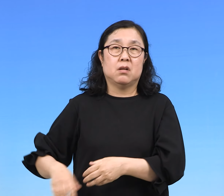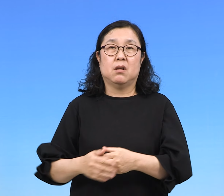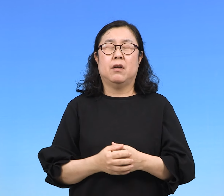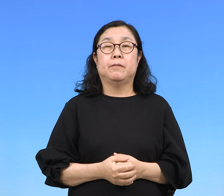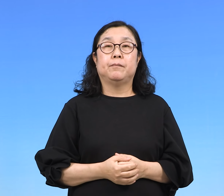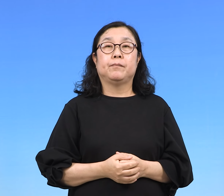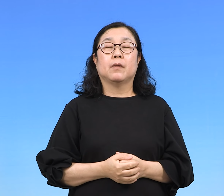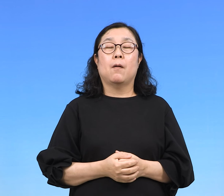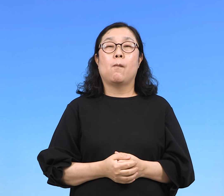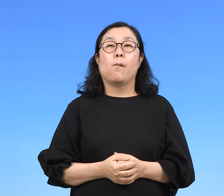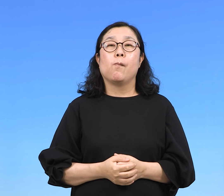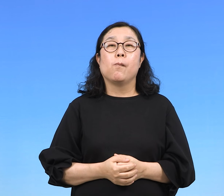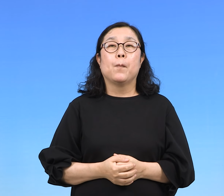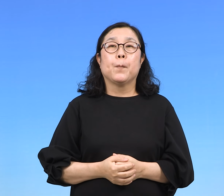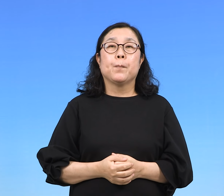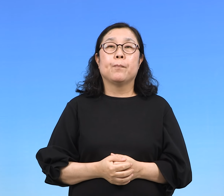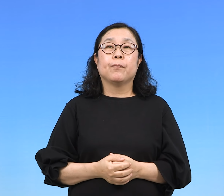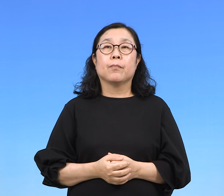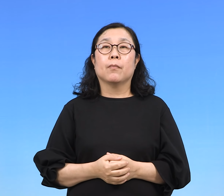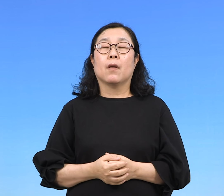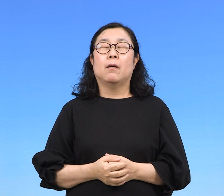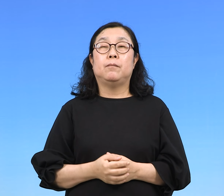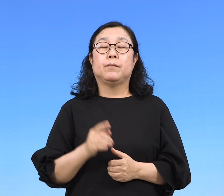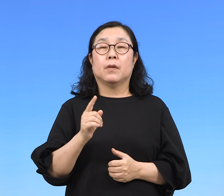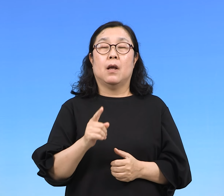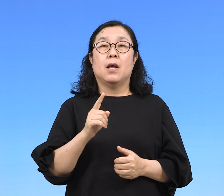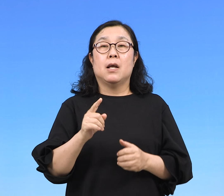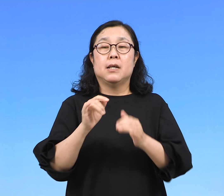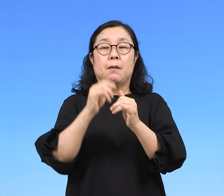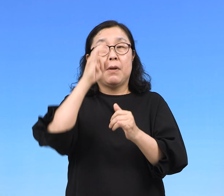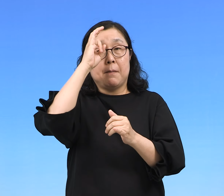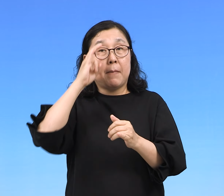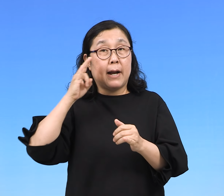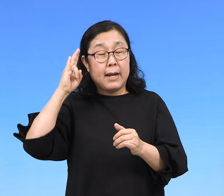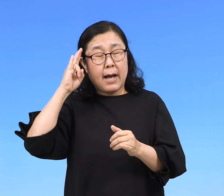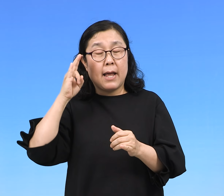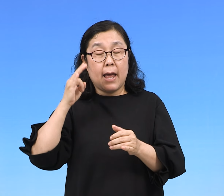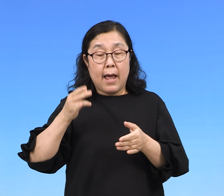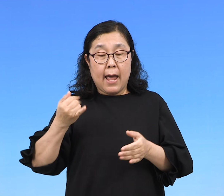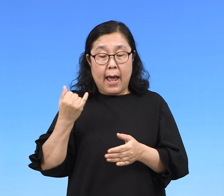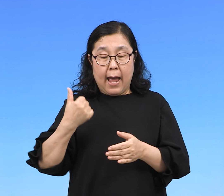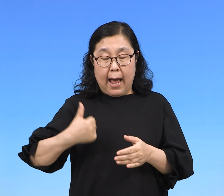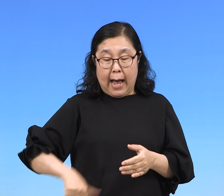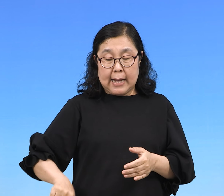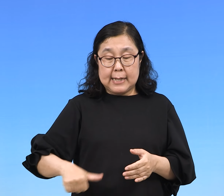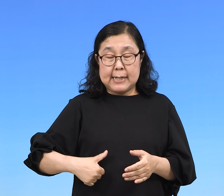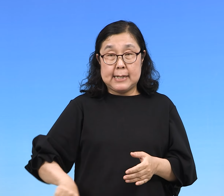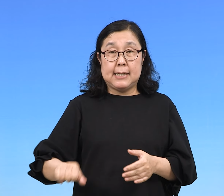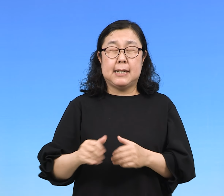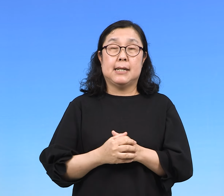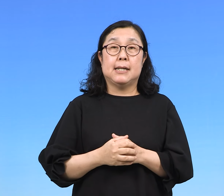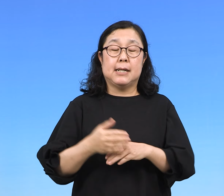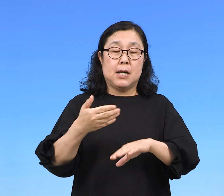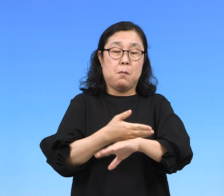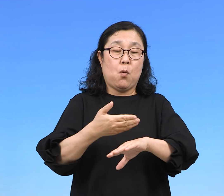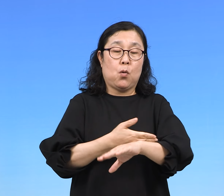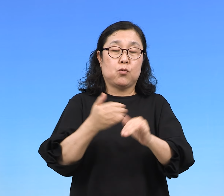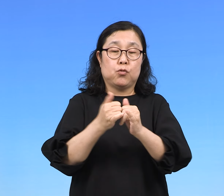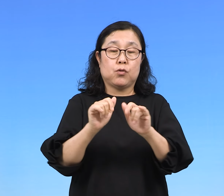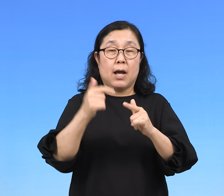거예요. 자, 3절. 이 사람이 마리아의 아들 목수가 아니냐? 야고보와 요셉과